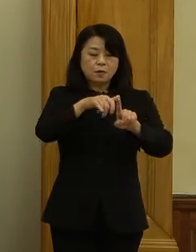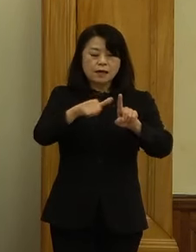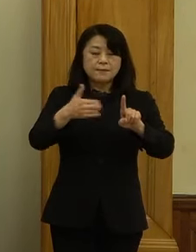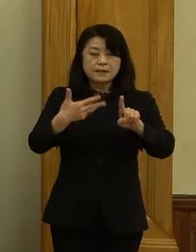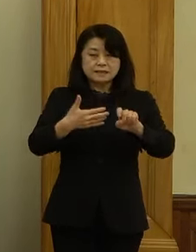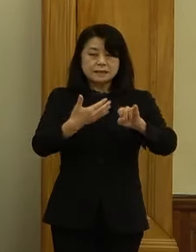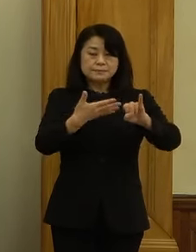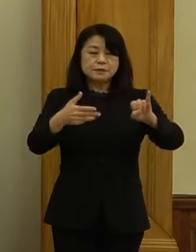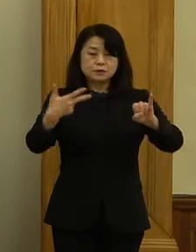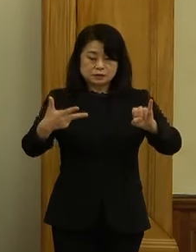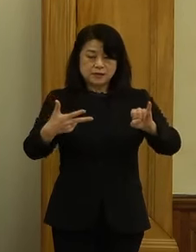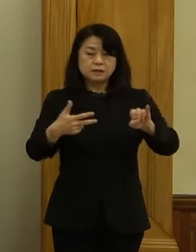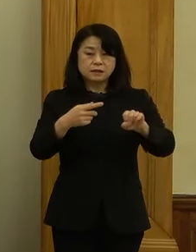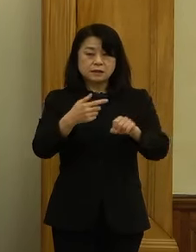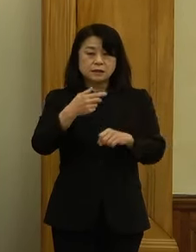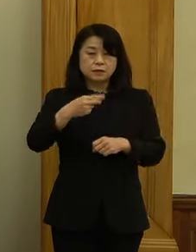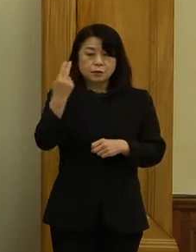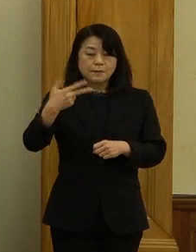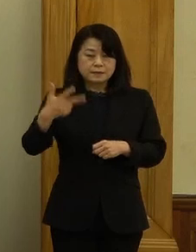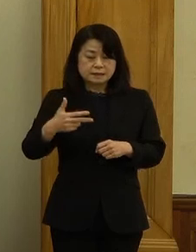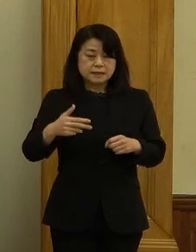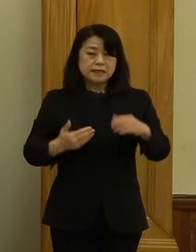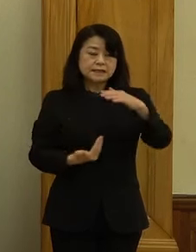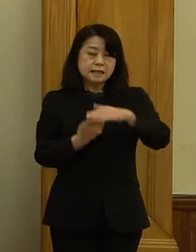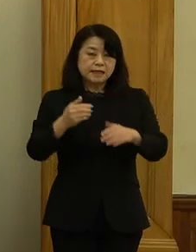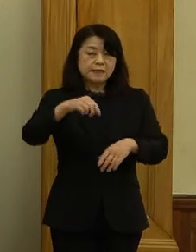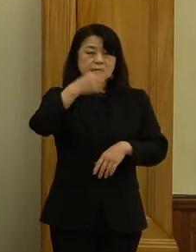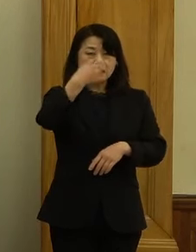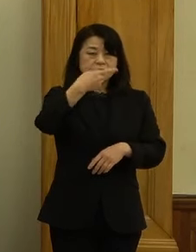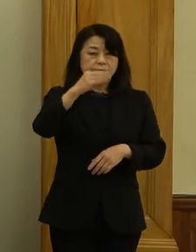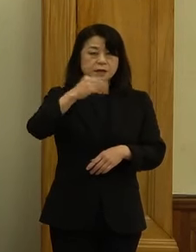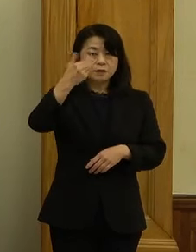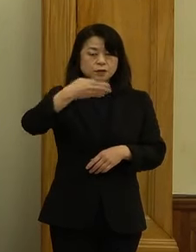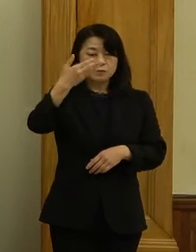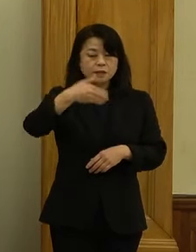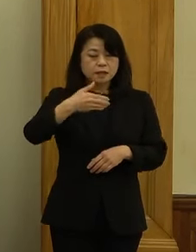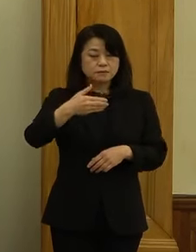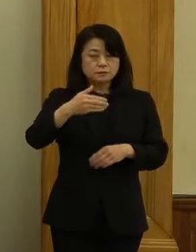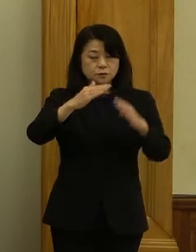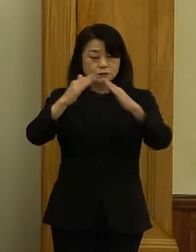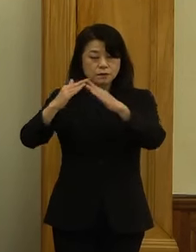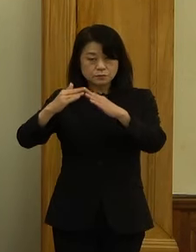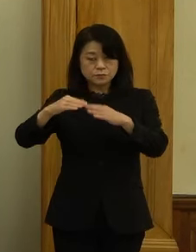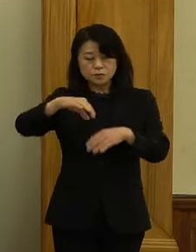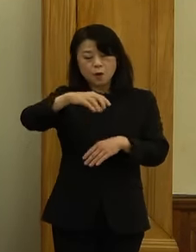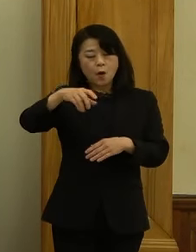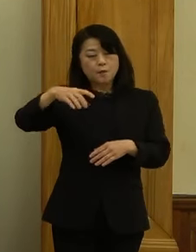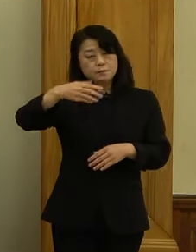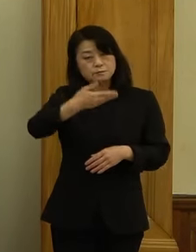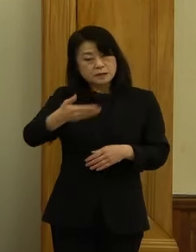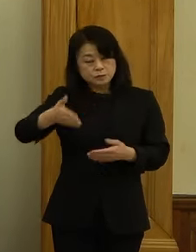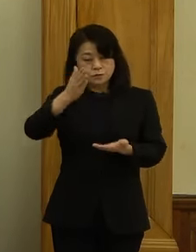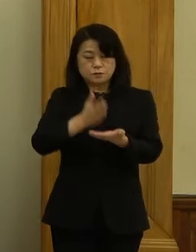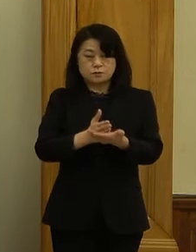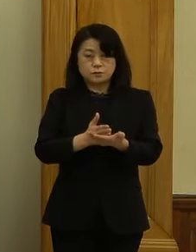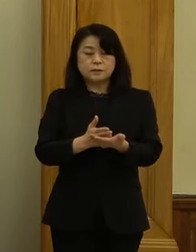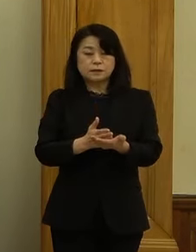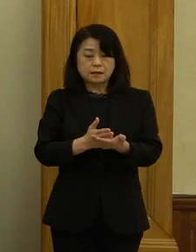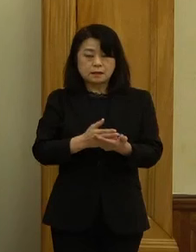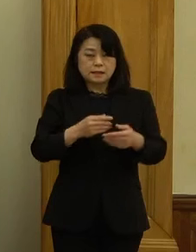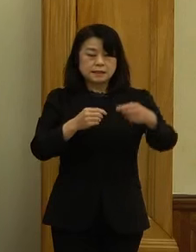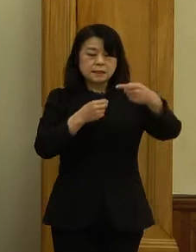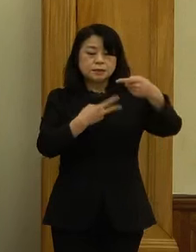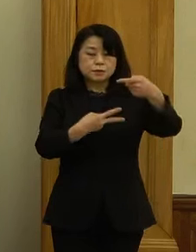5市において一時期には最大約1万9000円の世帯で断水となりましたえその後1月2日には